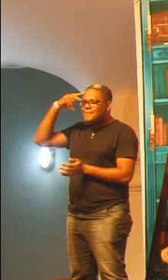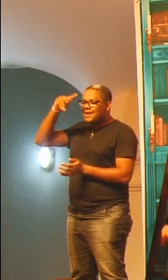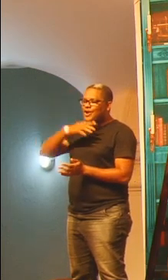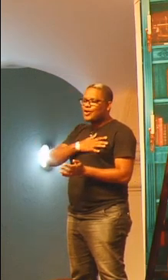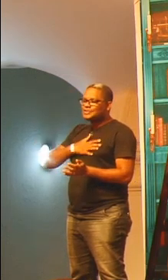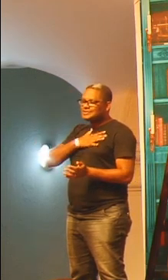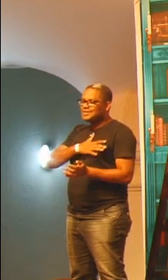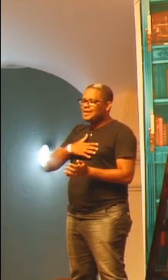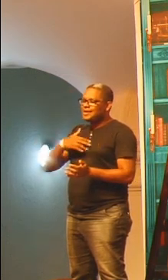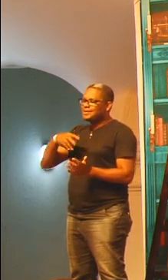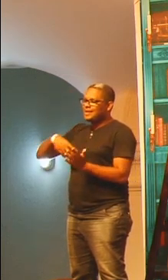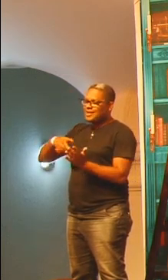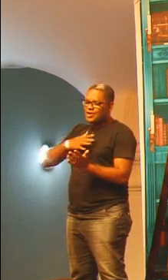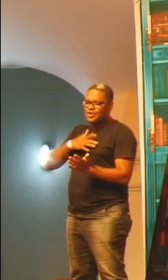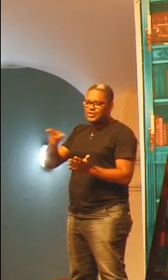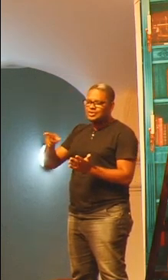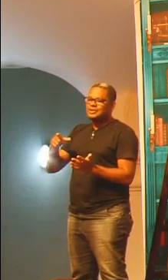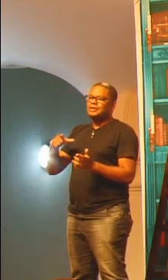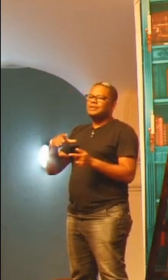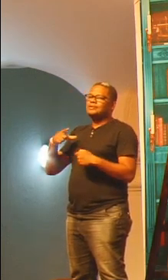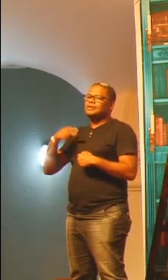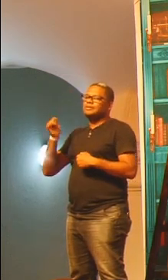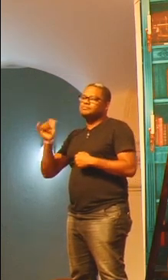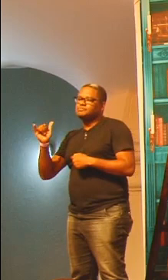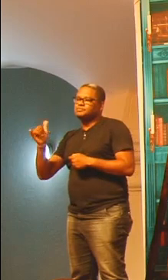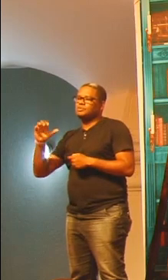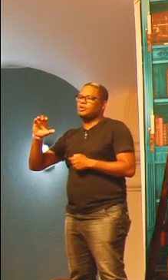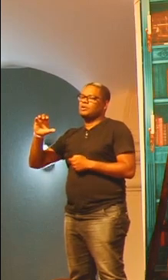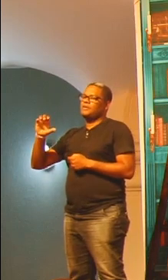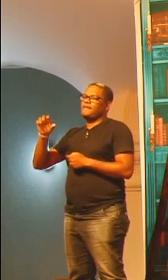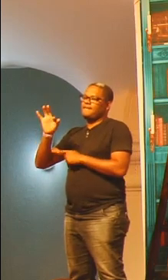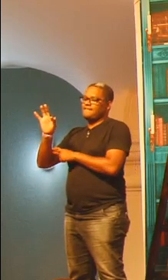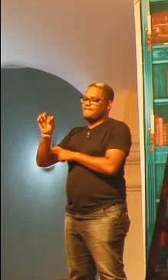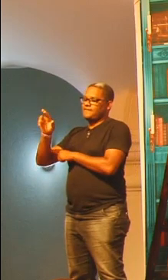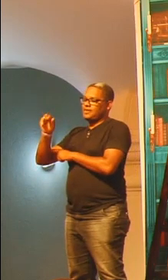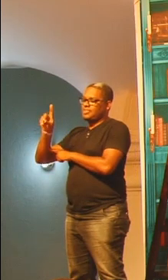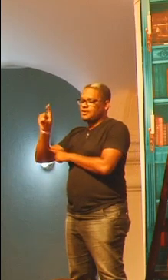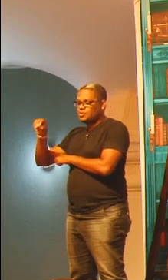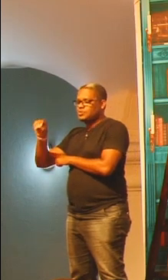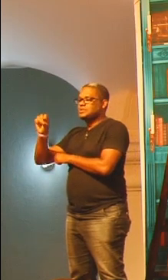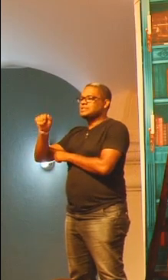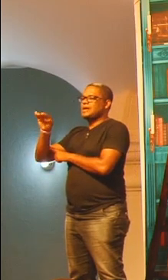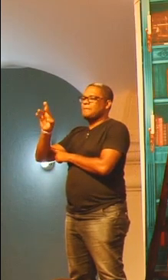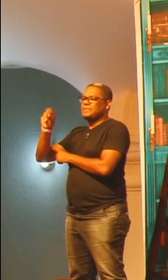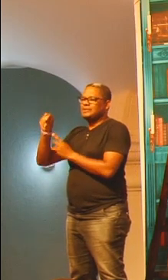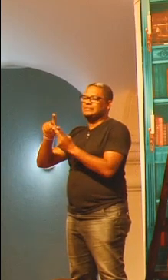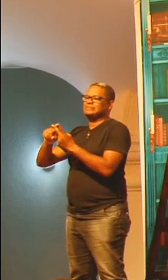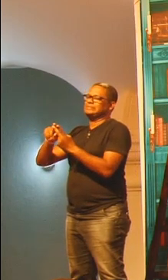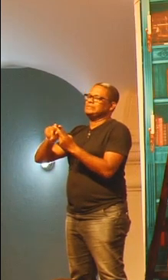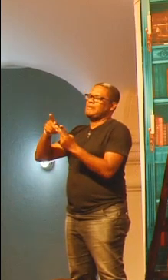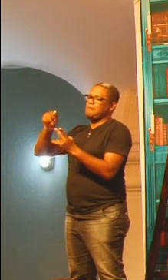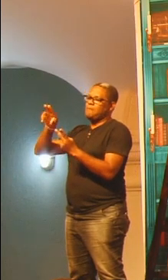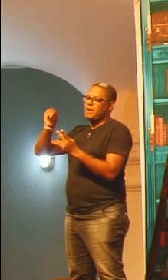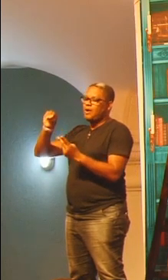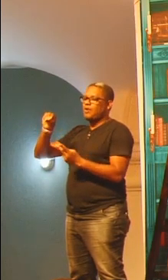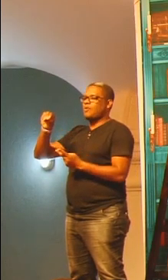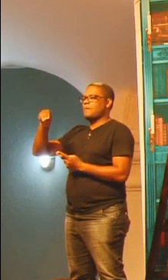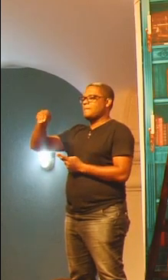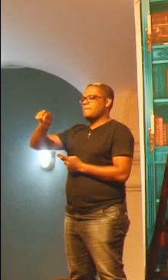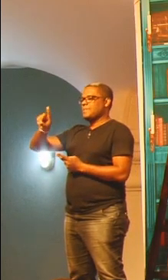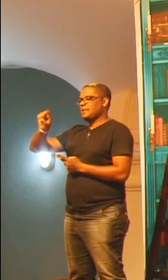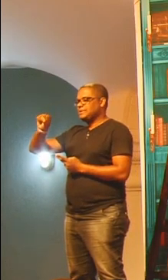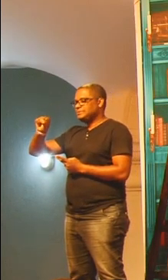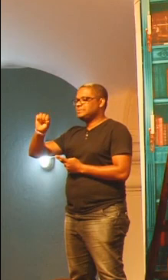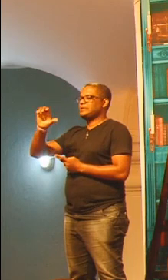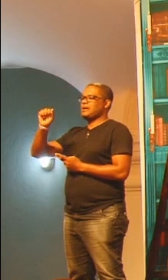lembrar, as crônicas do Fernando Sabino, Rubem Braga, Paulo Mendes Campos, Luiz Fernando Veríssimo.